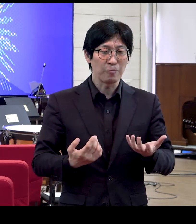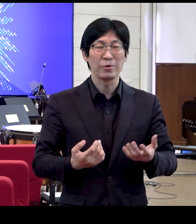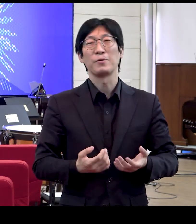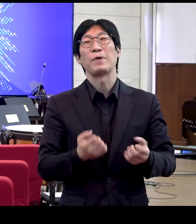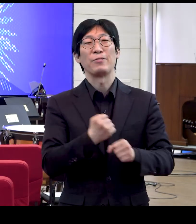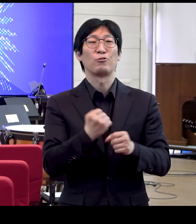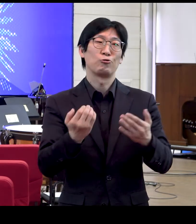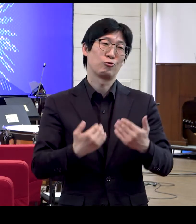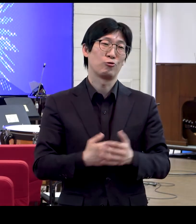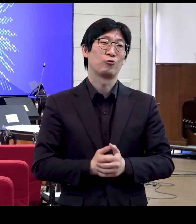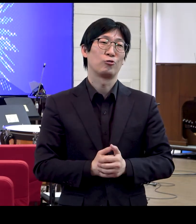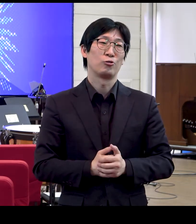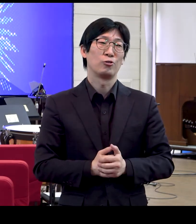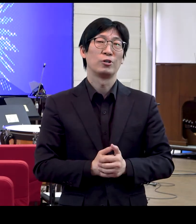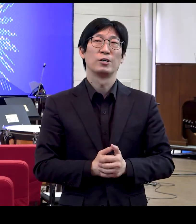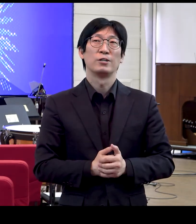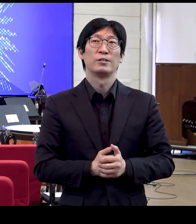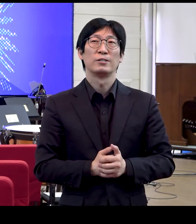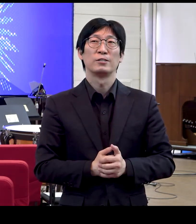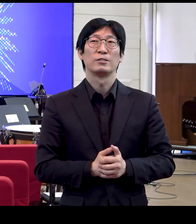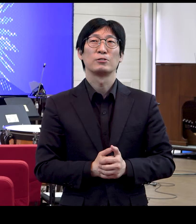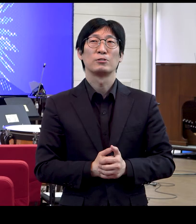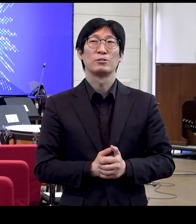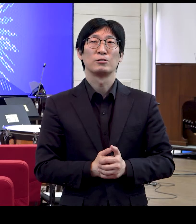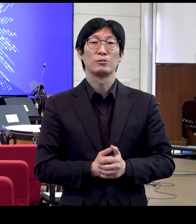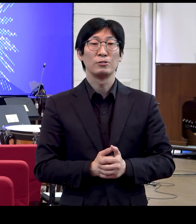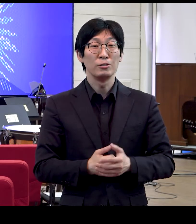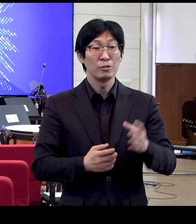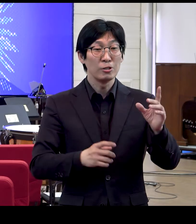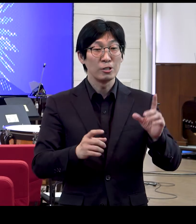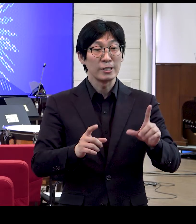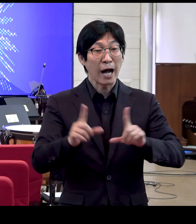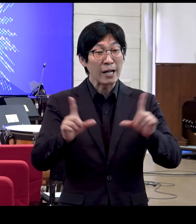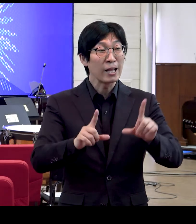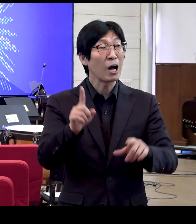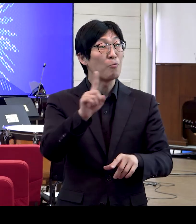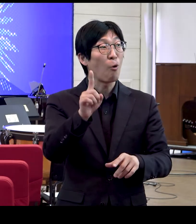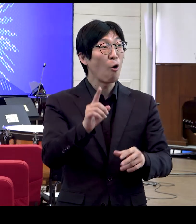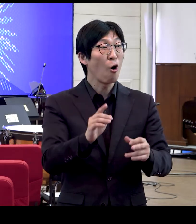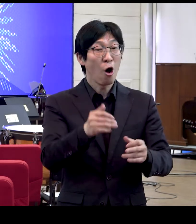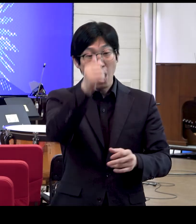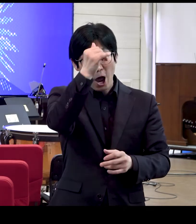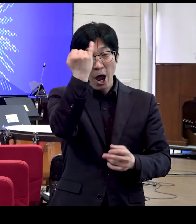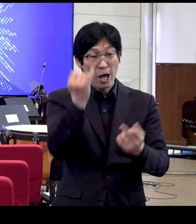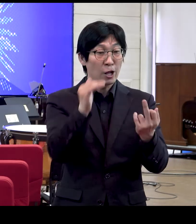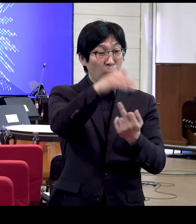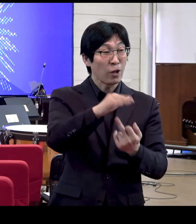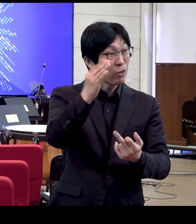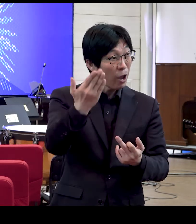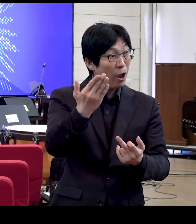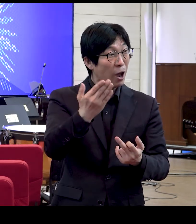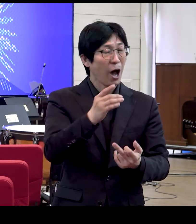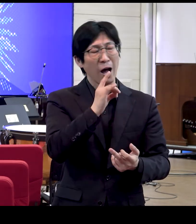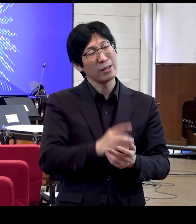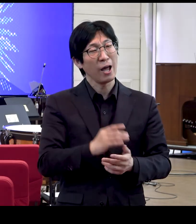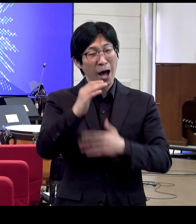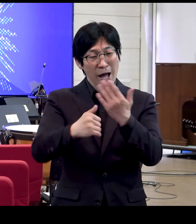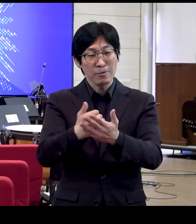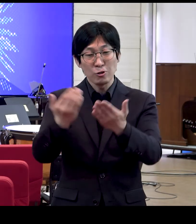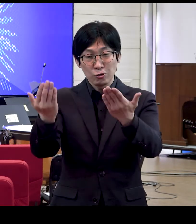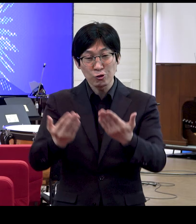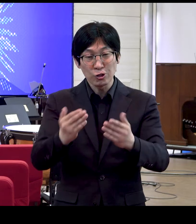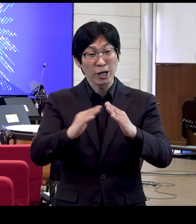나를 아프게 하고 그런 것이 되고 말았다고 한다면 그게 어떻게 에덴이겠습니까? 그게 어떻게 하나님